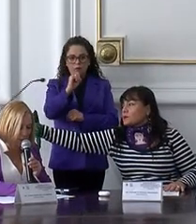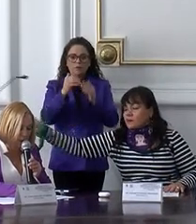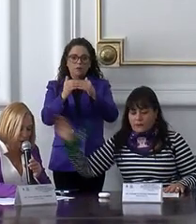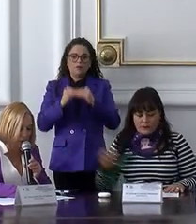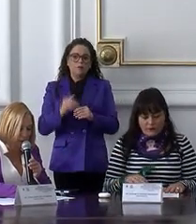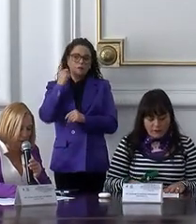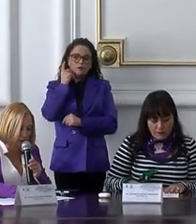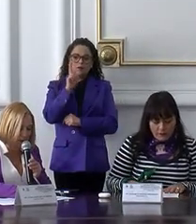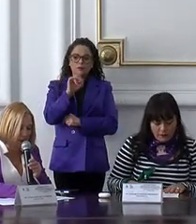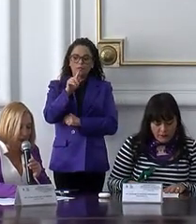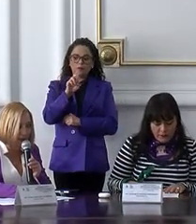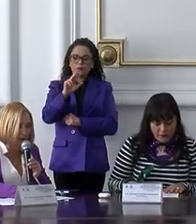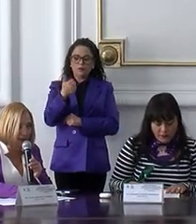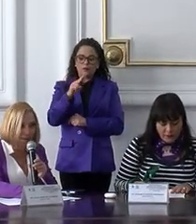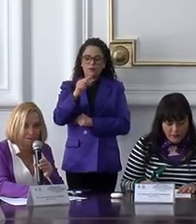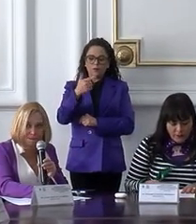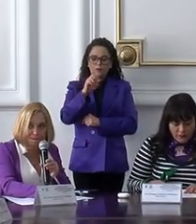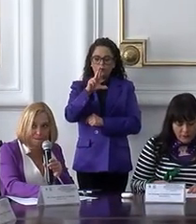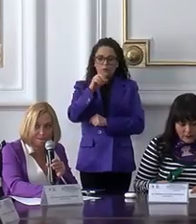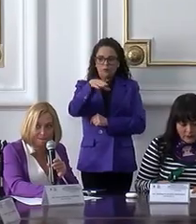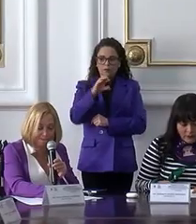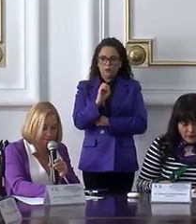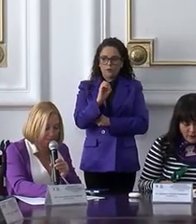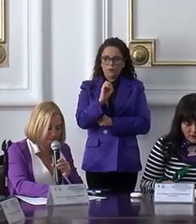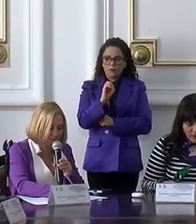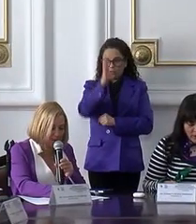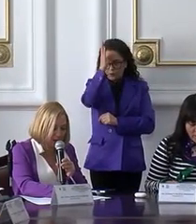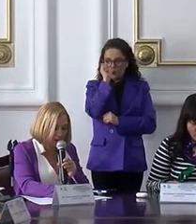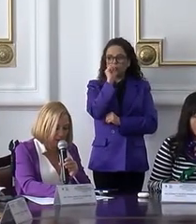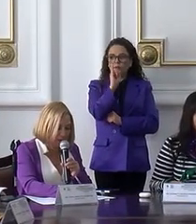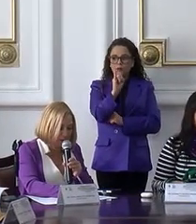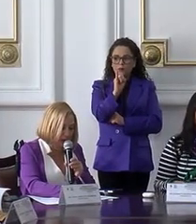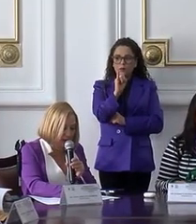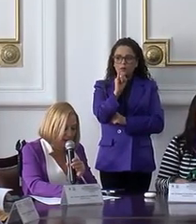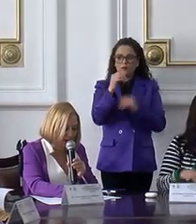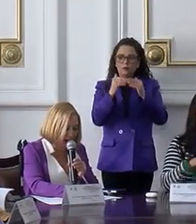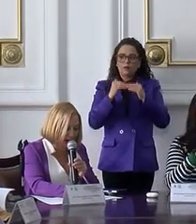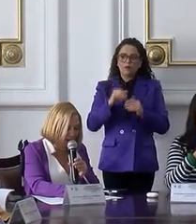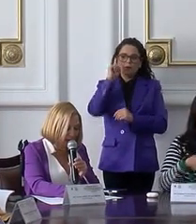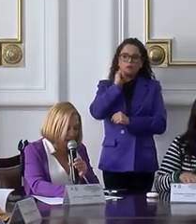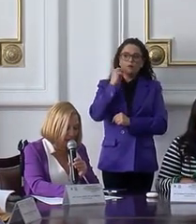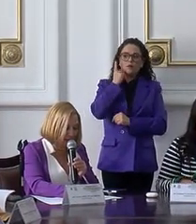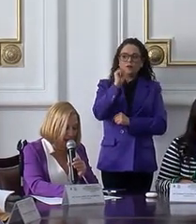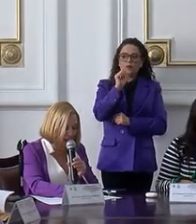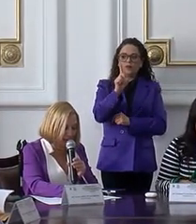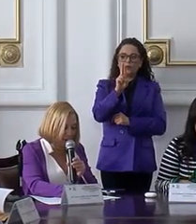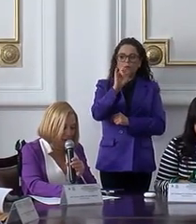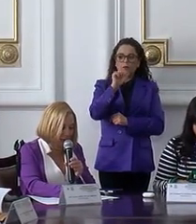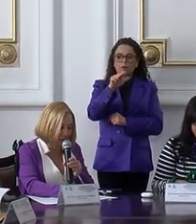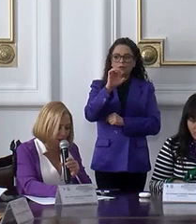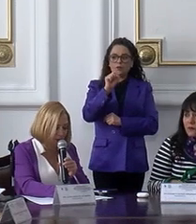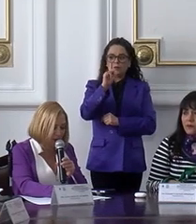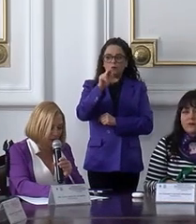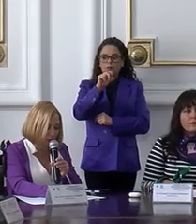Víctor Hugo Romo de Vivar Guerra. Romo de Vivar, a favor. Diputada Adriana María